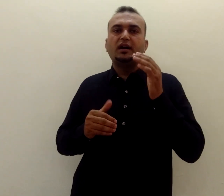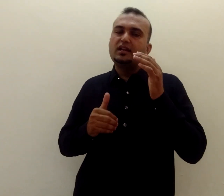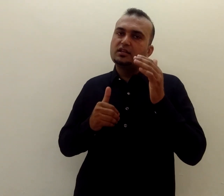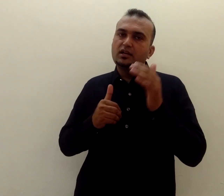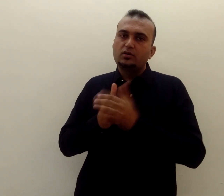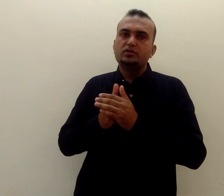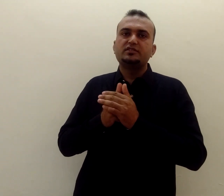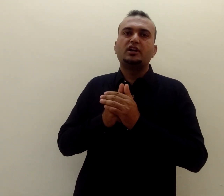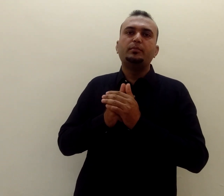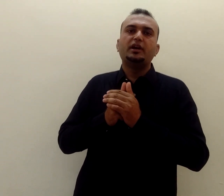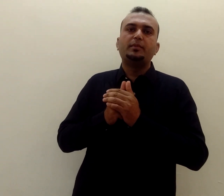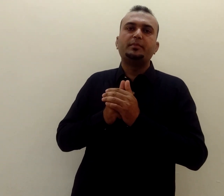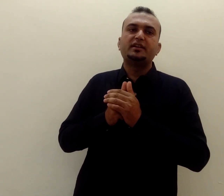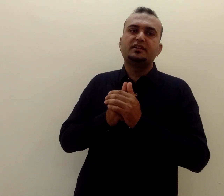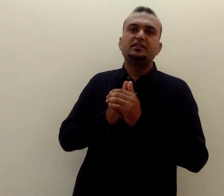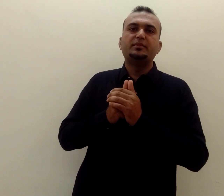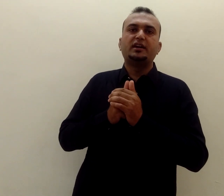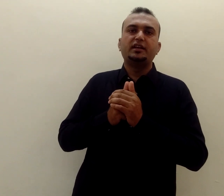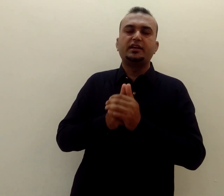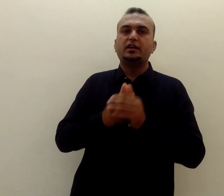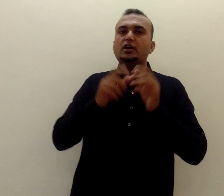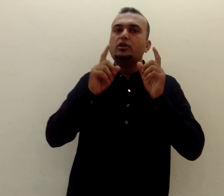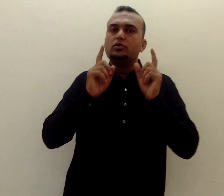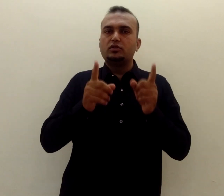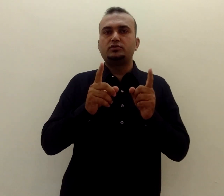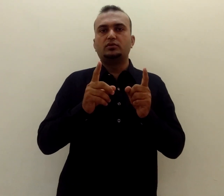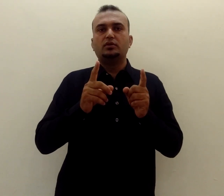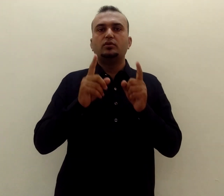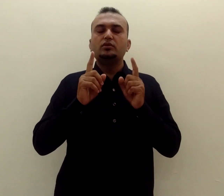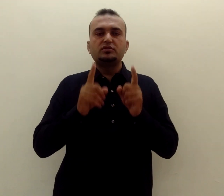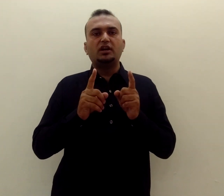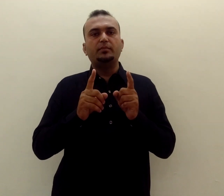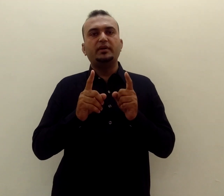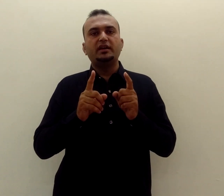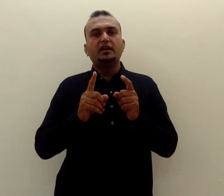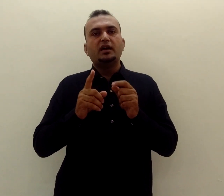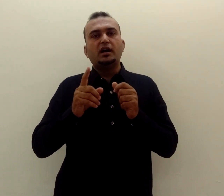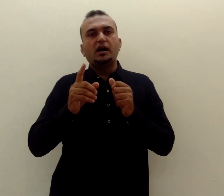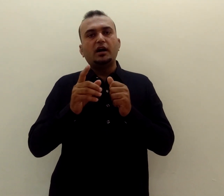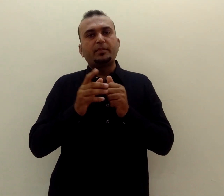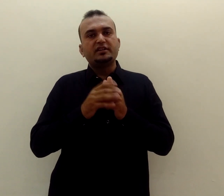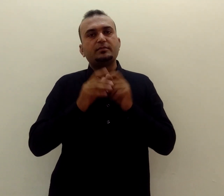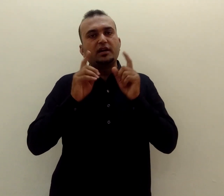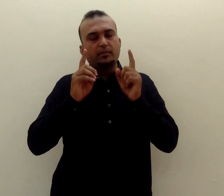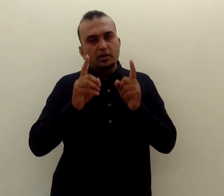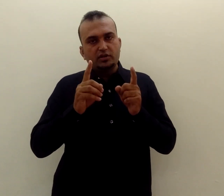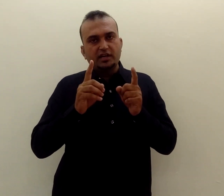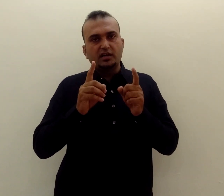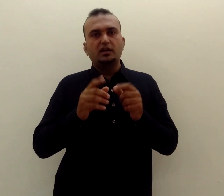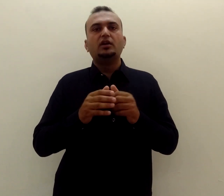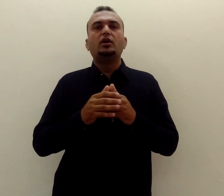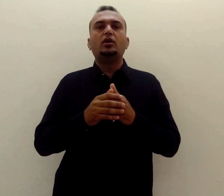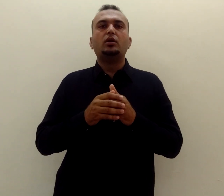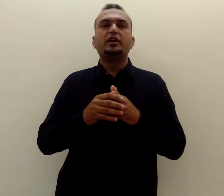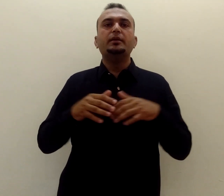अल्लाह ताला को जिस काम में आप अपना साथी बना लेंगे दोस्तों, उस काम में आपका जज्बा डबल हो जाएगा और